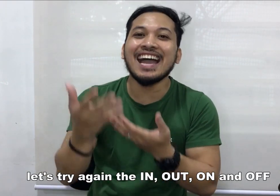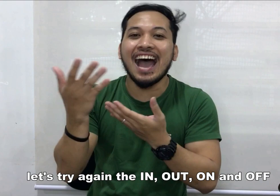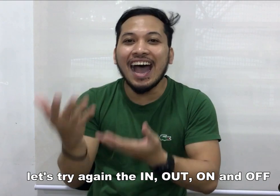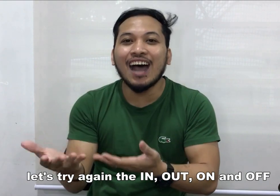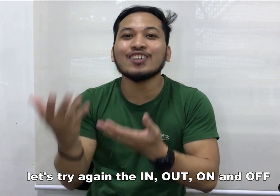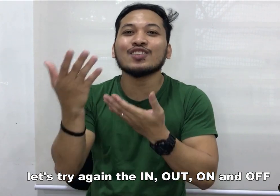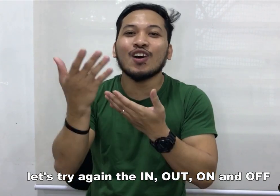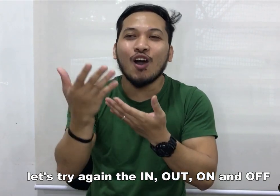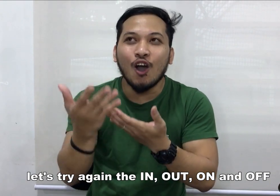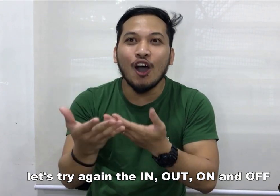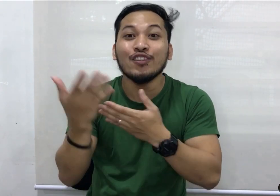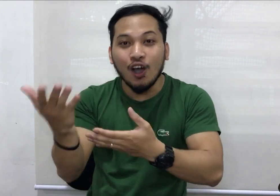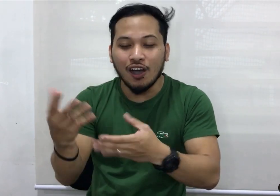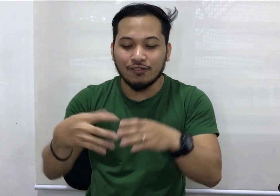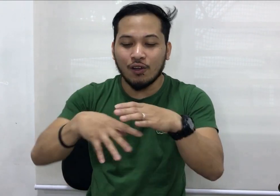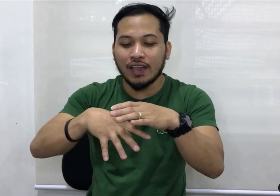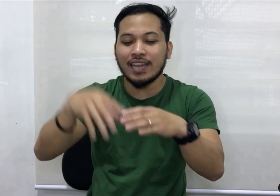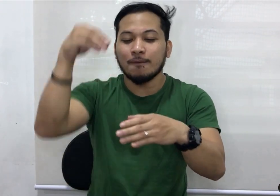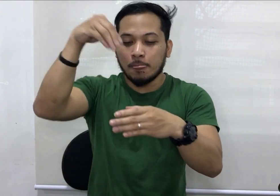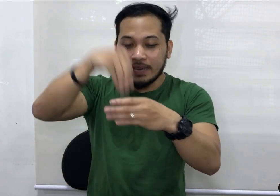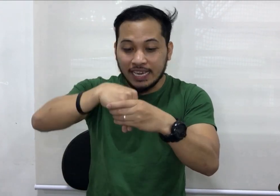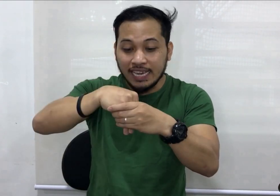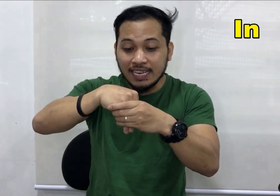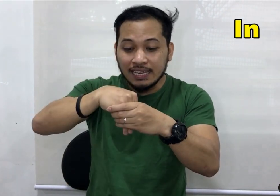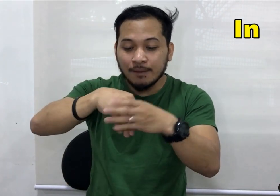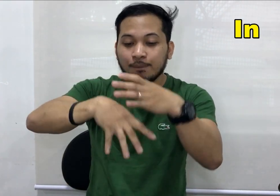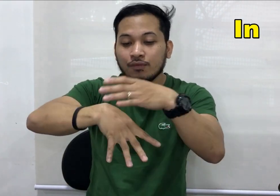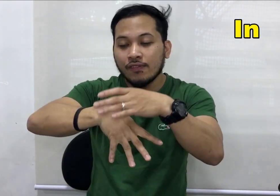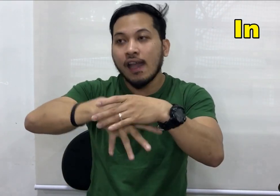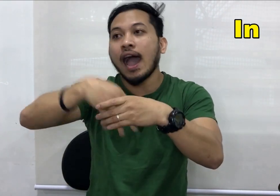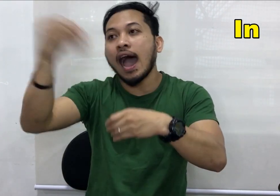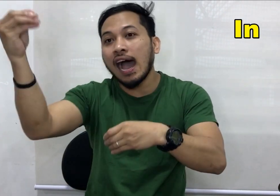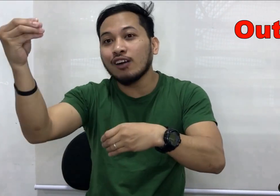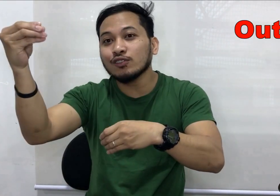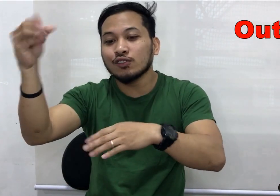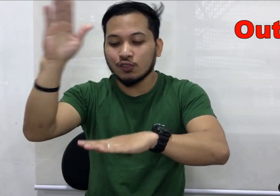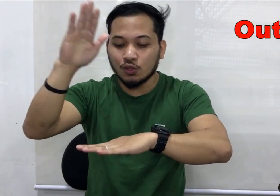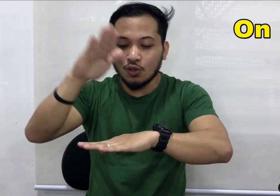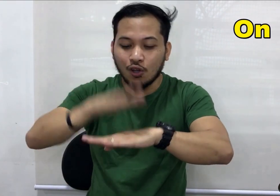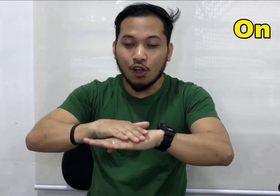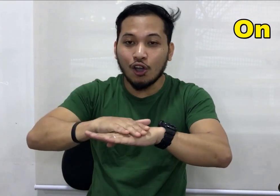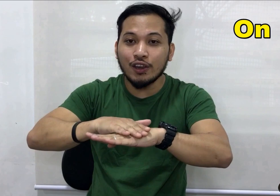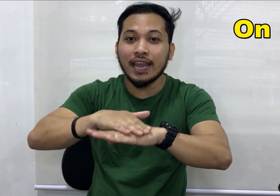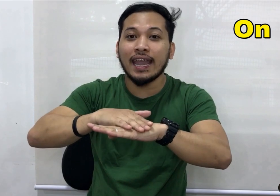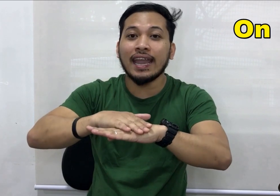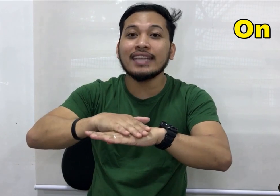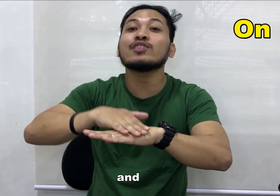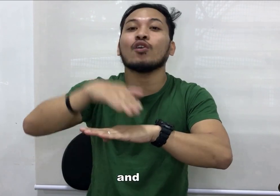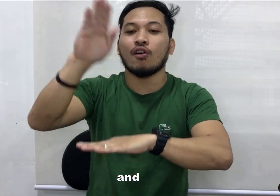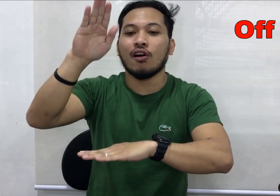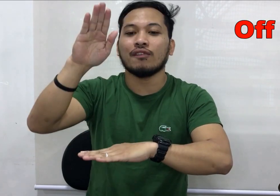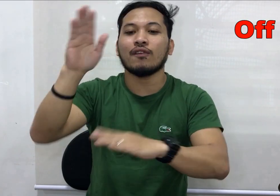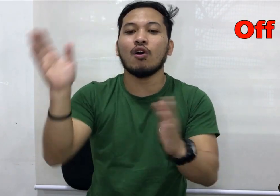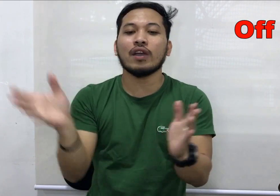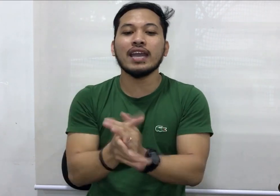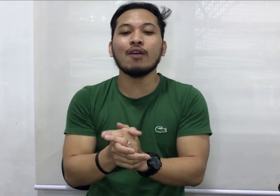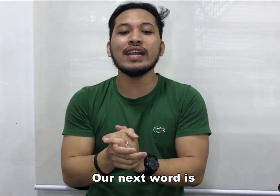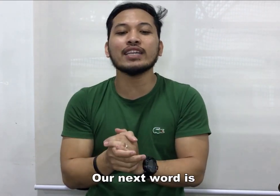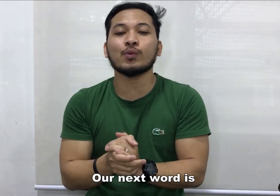In, out, on, off. Okay? In, out, on, and off. Okay, our next